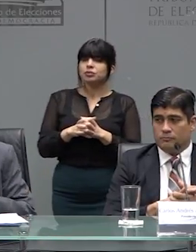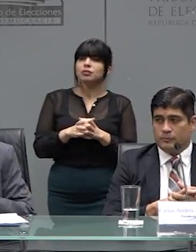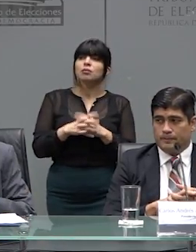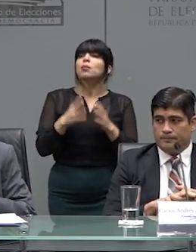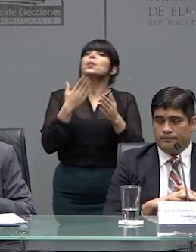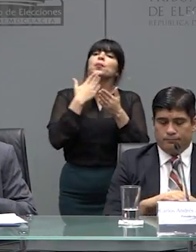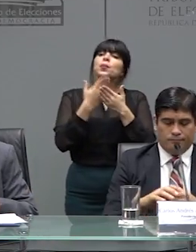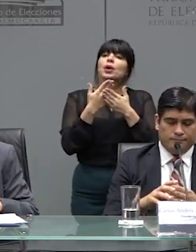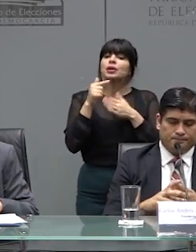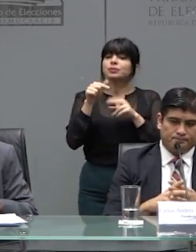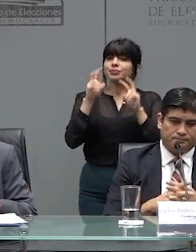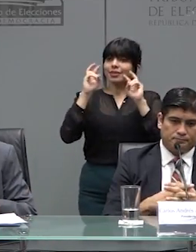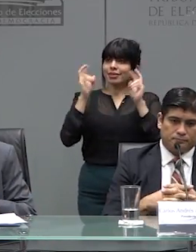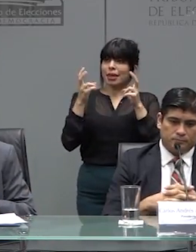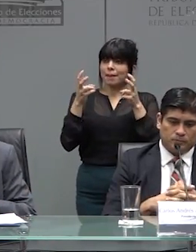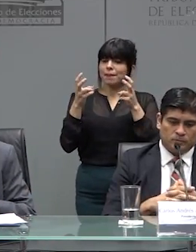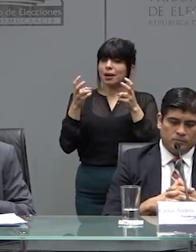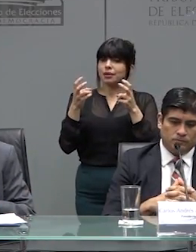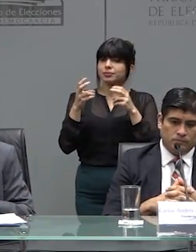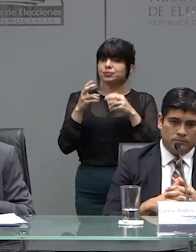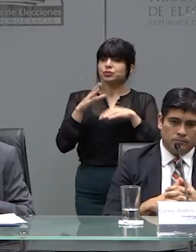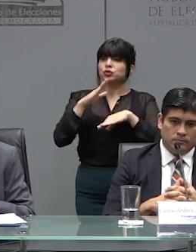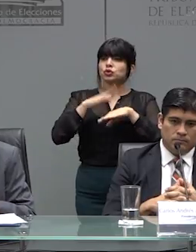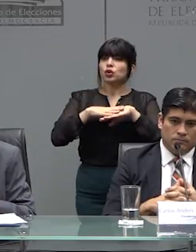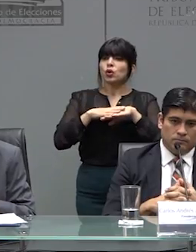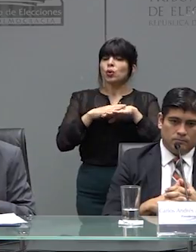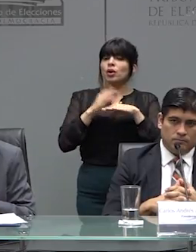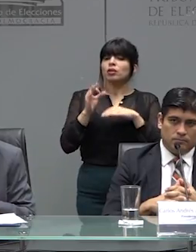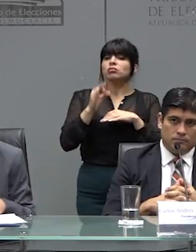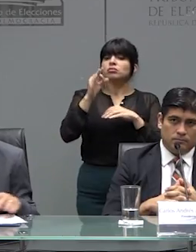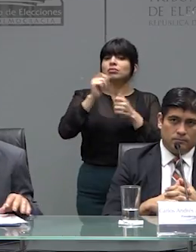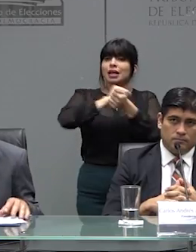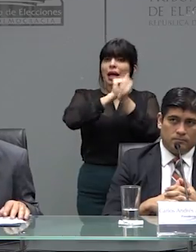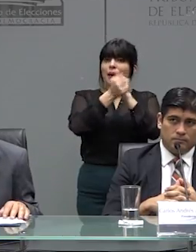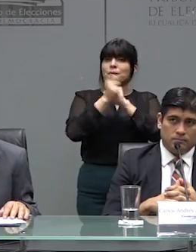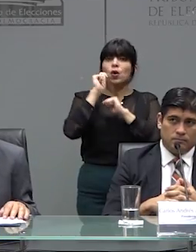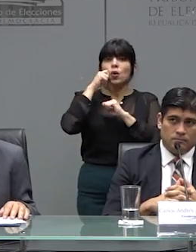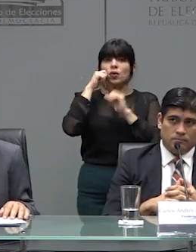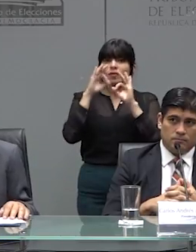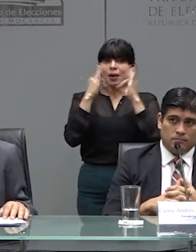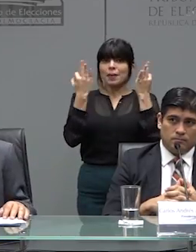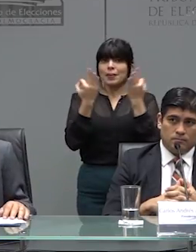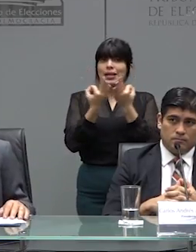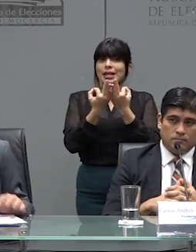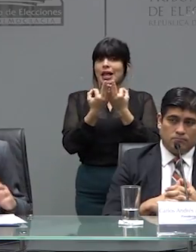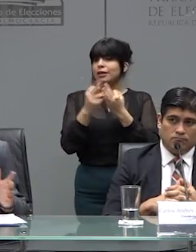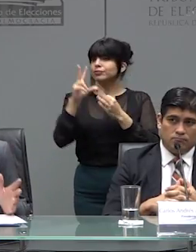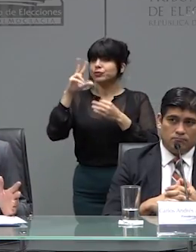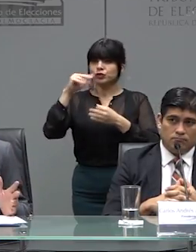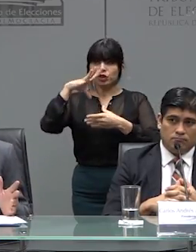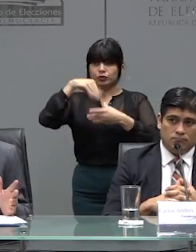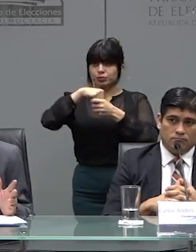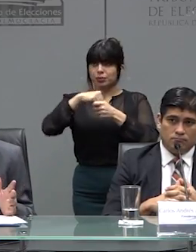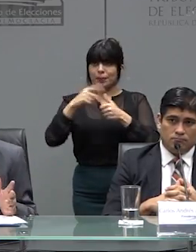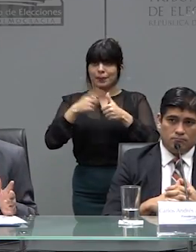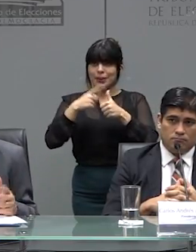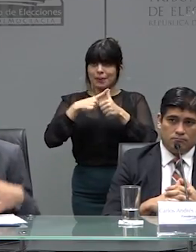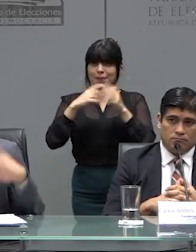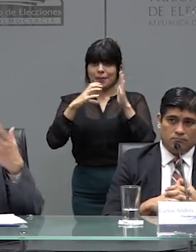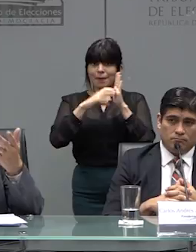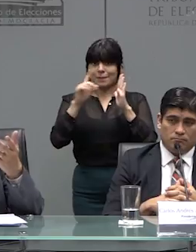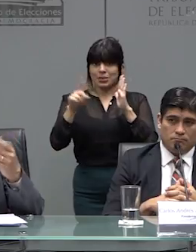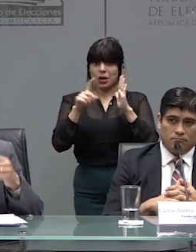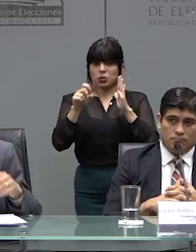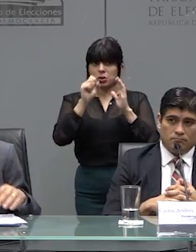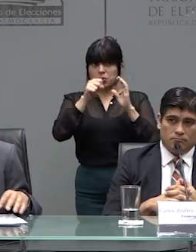Bueno, este tema de la eventual reforma del Código de Familia y tal no entra dentro de este primer bloque de preguntas,